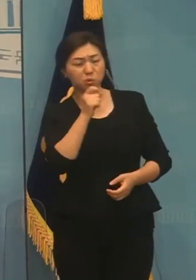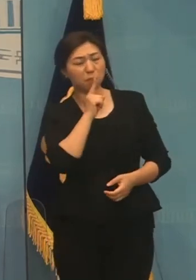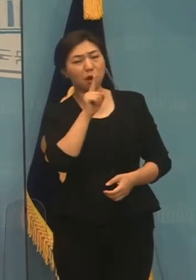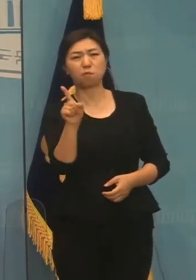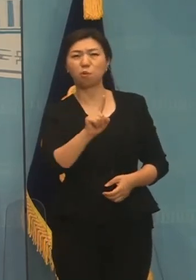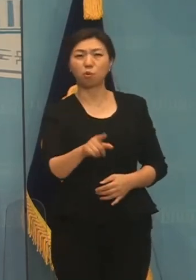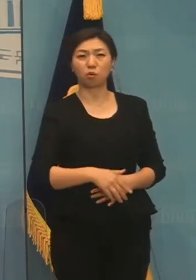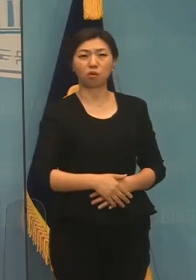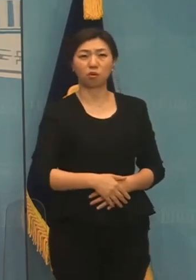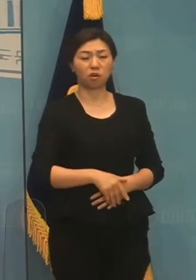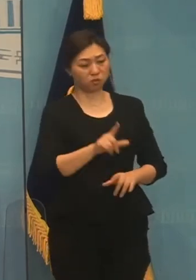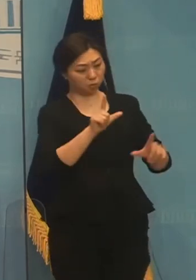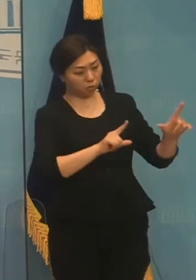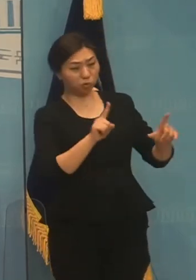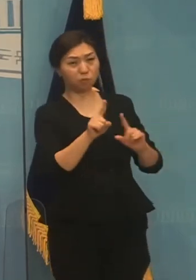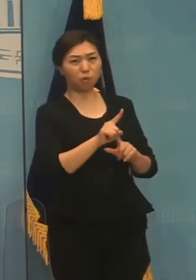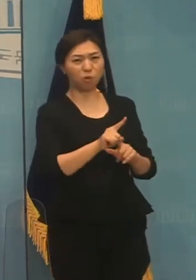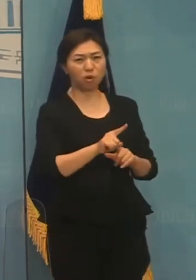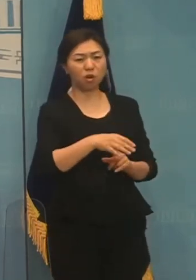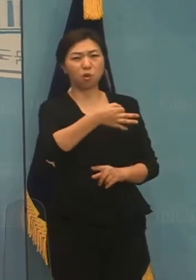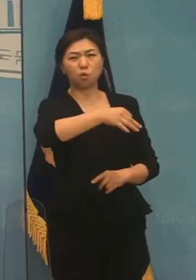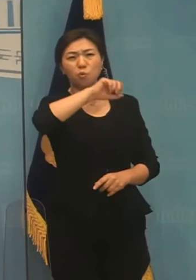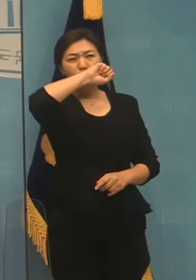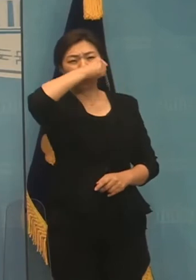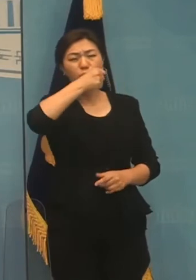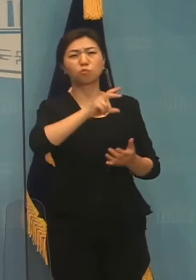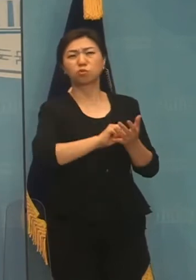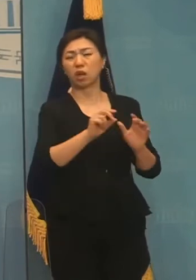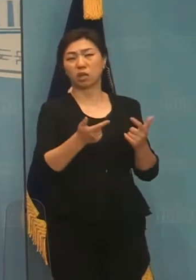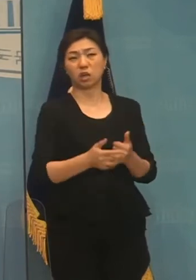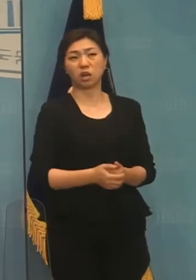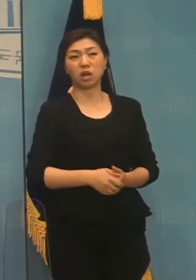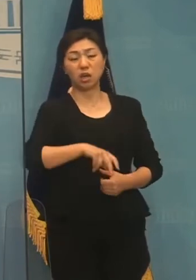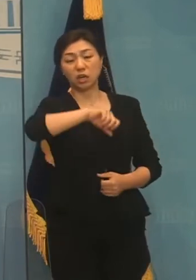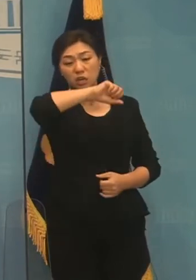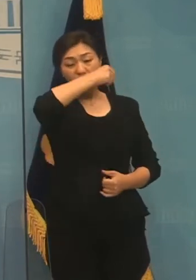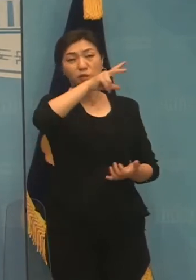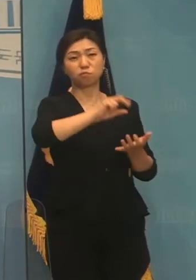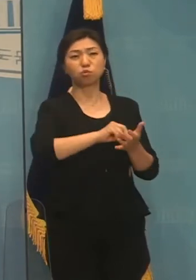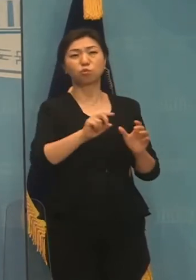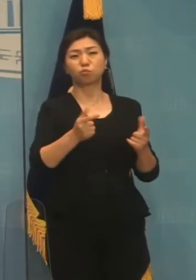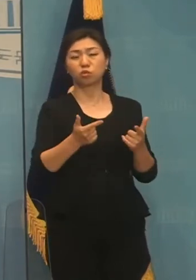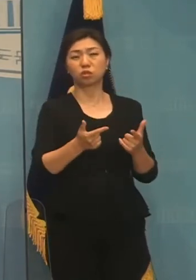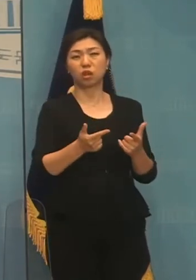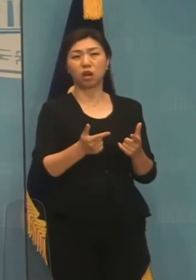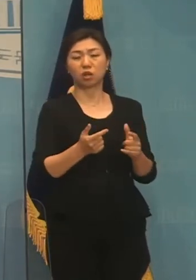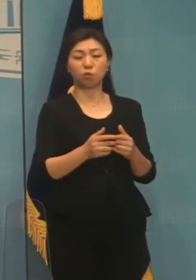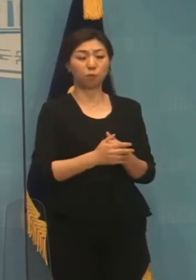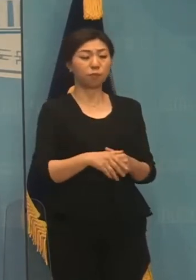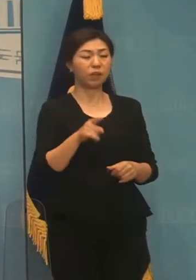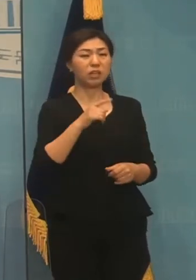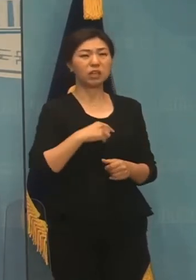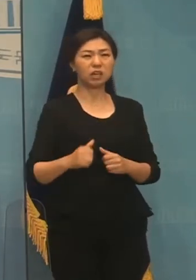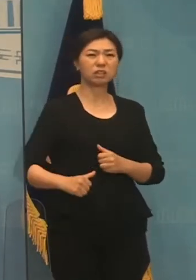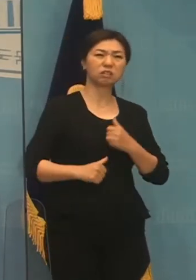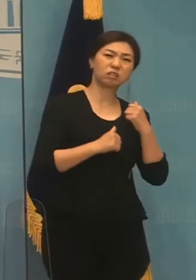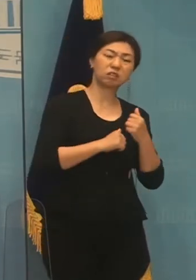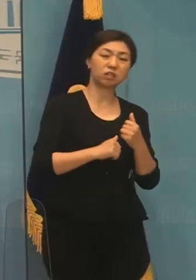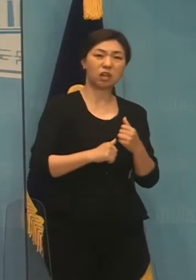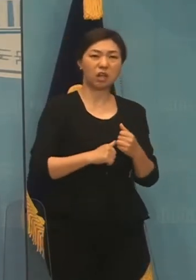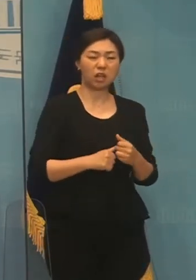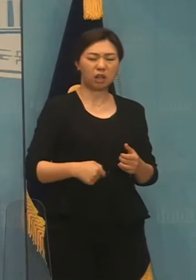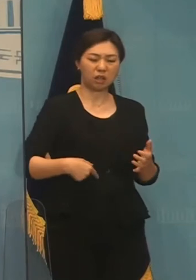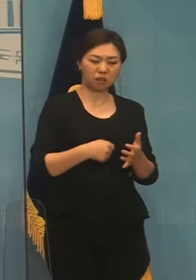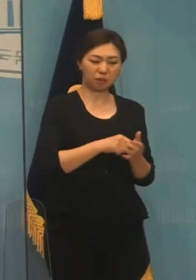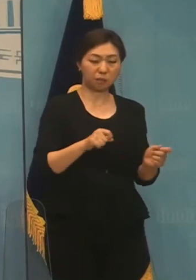의지가 없는 것을밖에 볼 수 없습니다. 검찰 개혁과 언론 개혁은 필요합니다. 다만 개혁 과제의